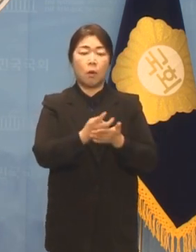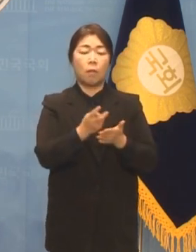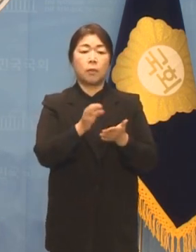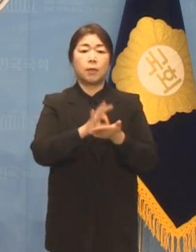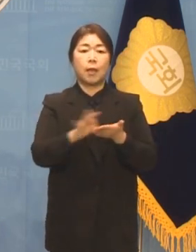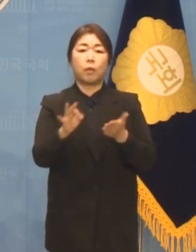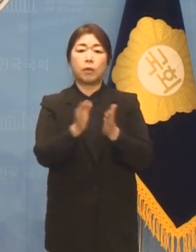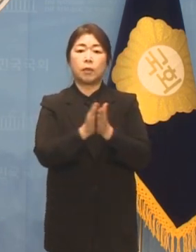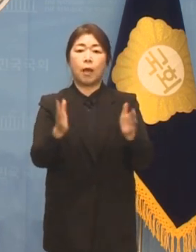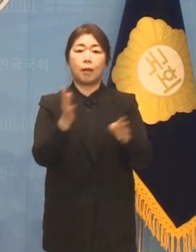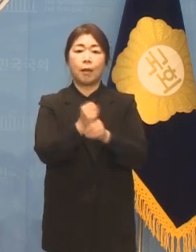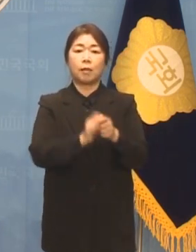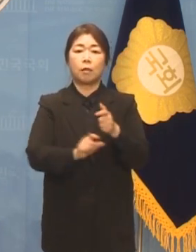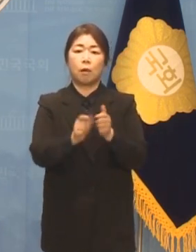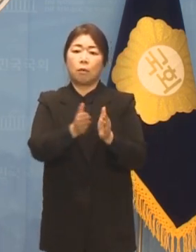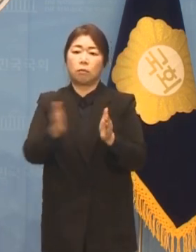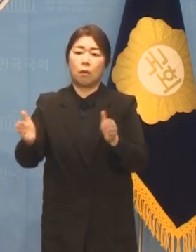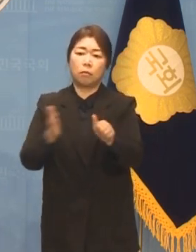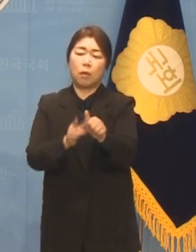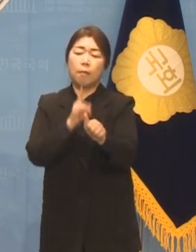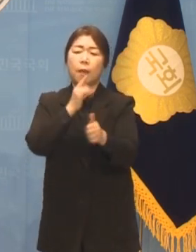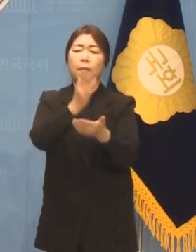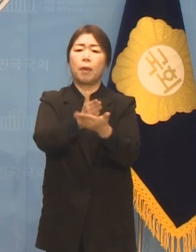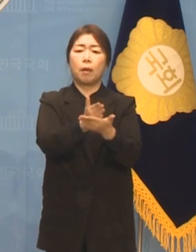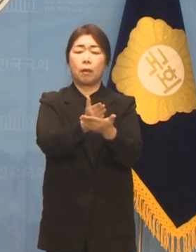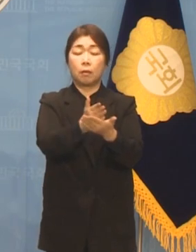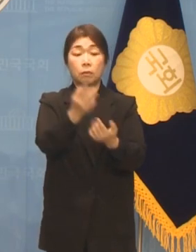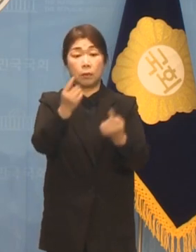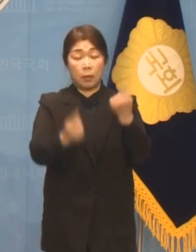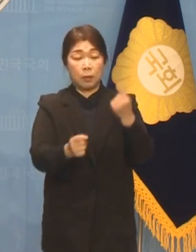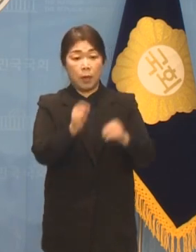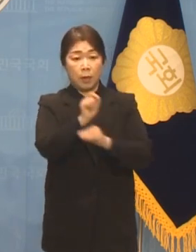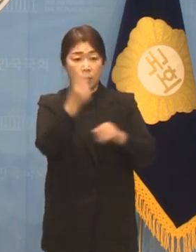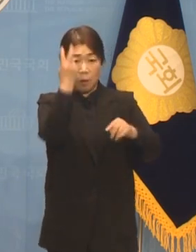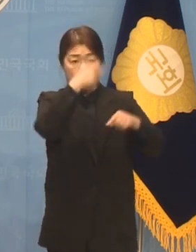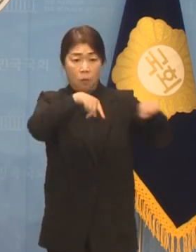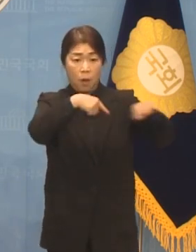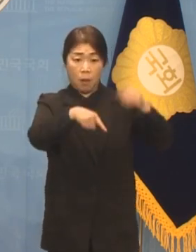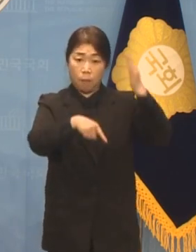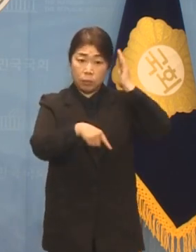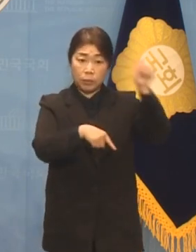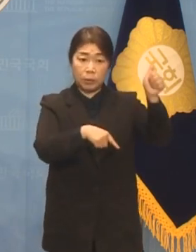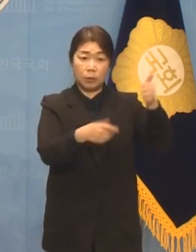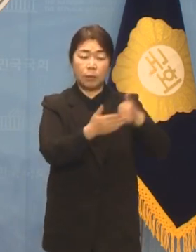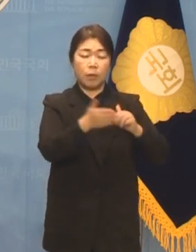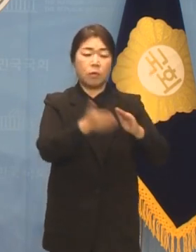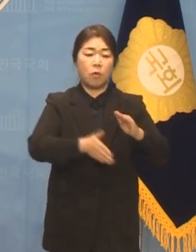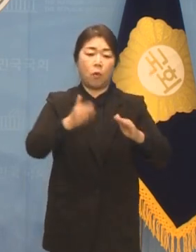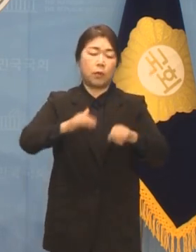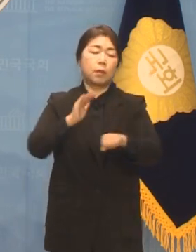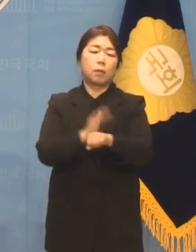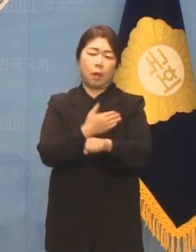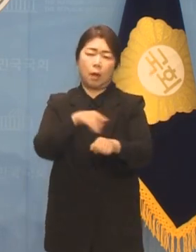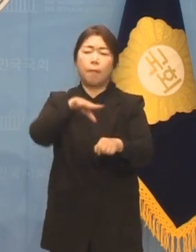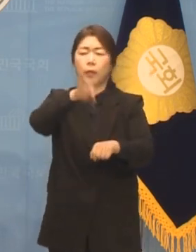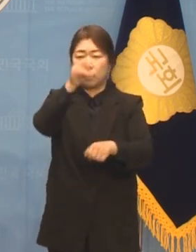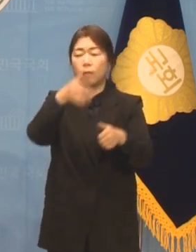법안의 처리를 요구할 것이 아니라 행정부 수장으로서 먼저 공식 사과를 했어야 마땅합니다.